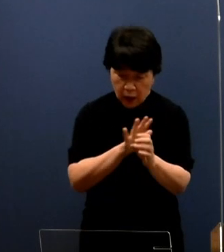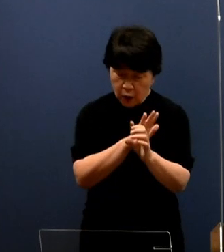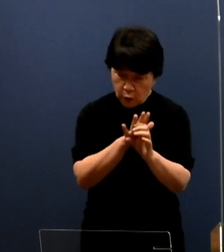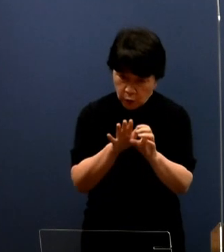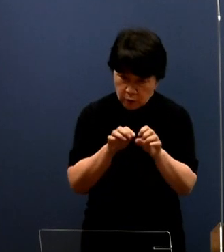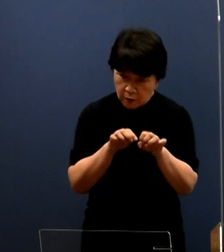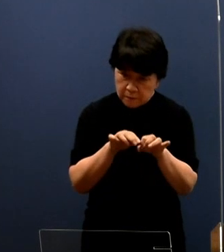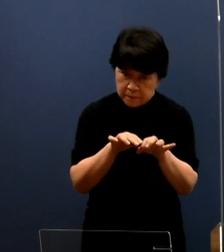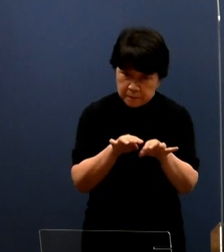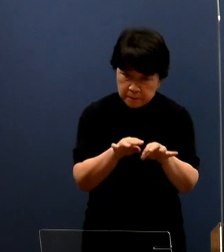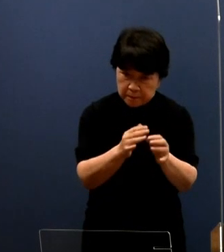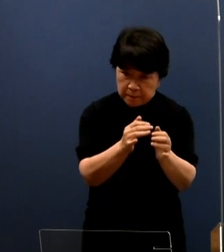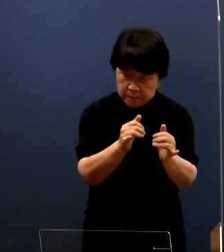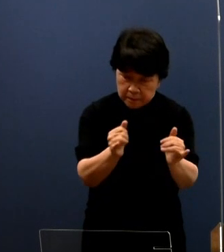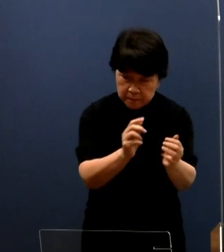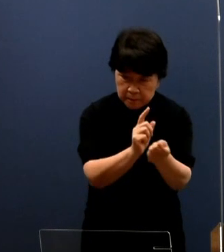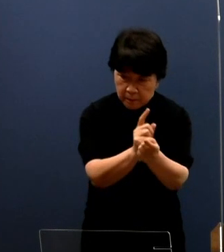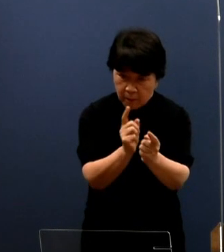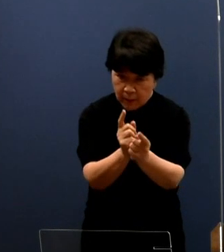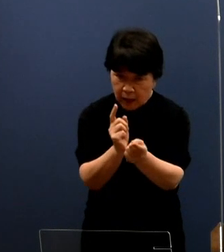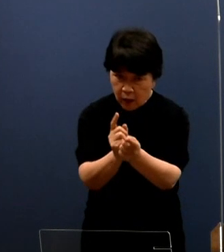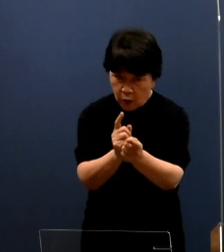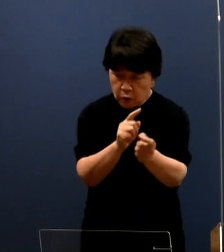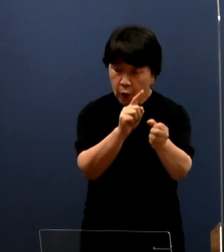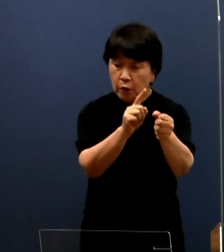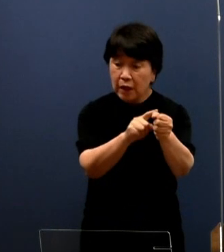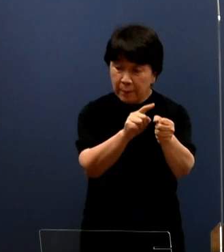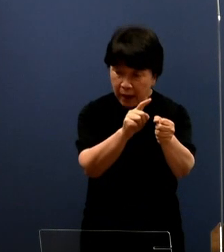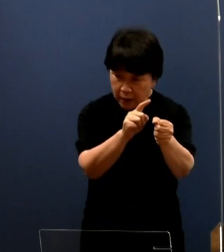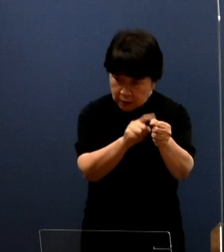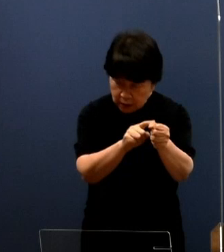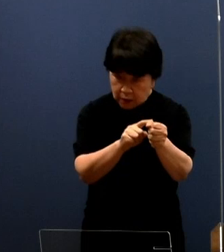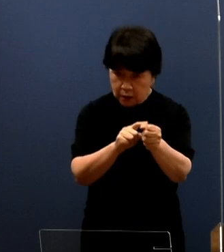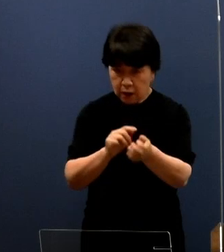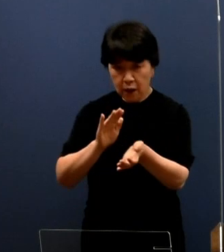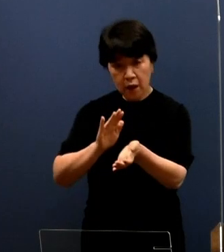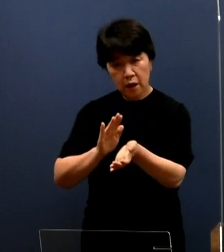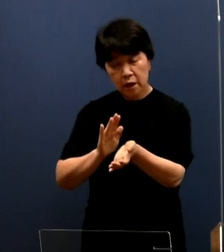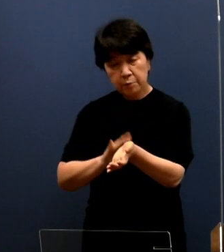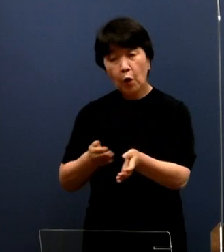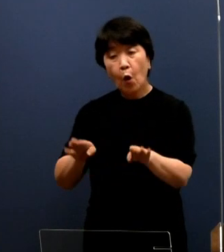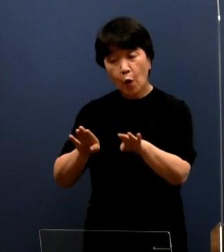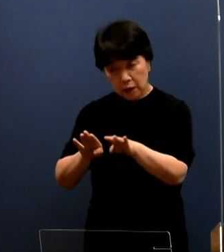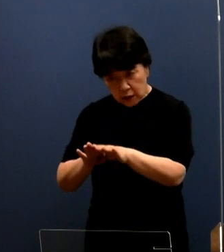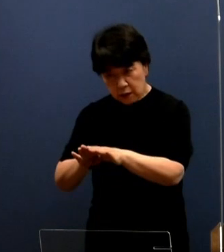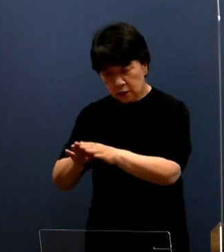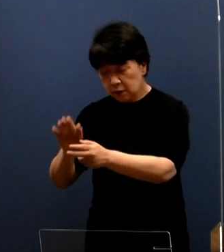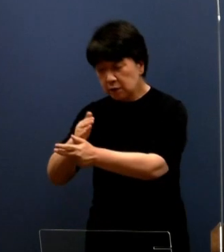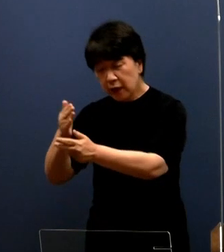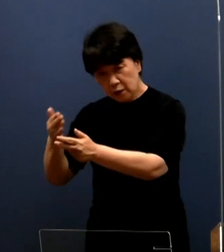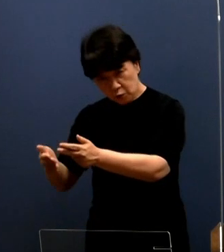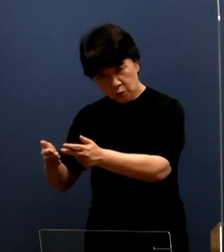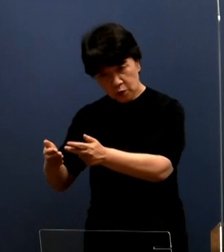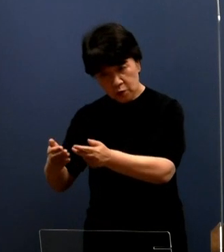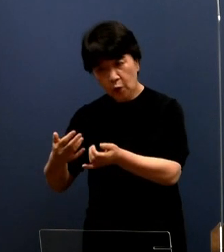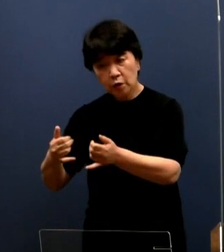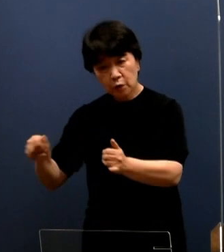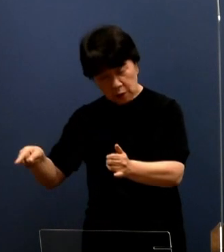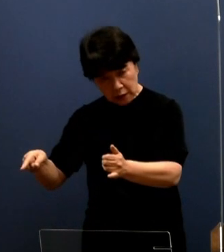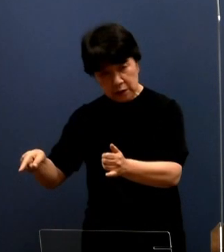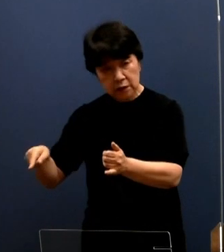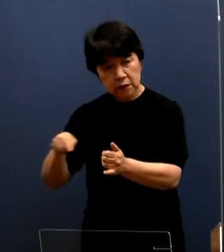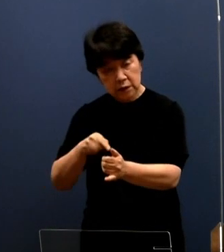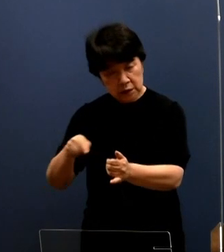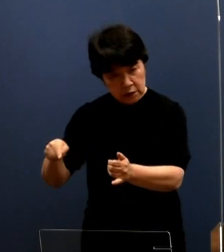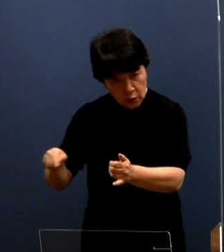の対応のために、その医療従事者とかその施設の職員の方への接種が、あ